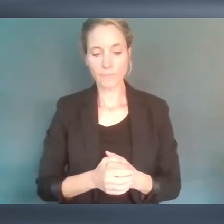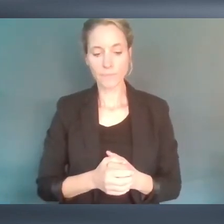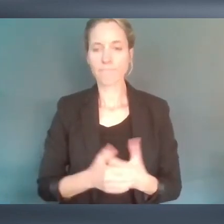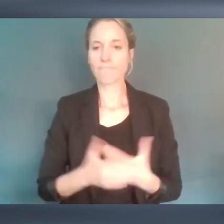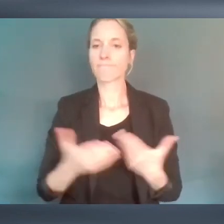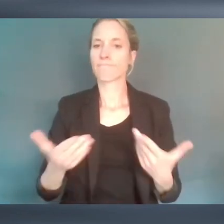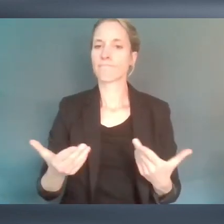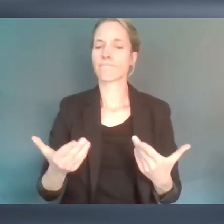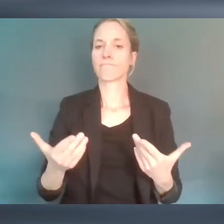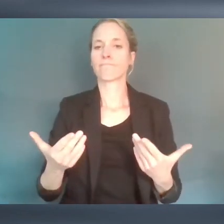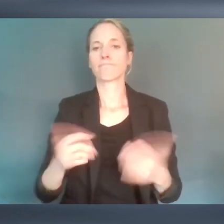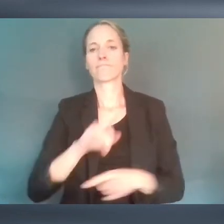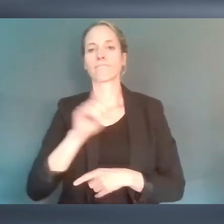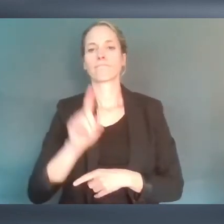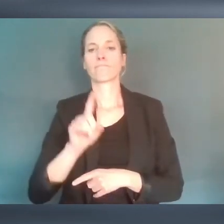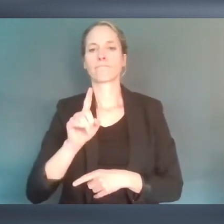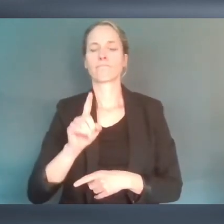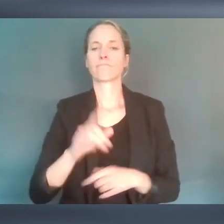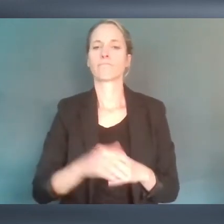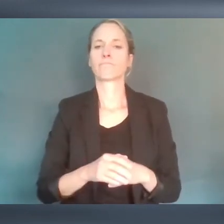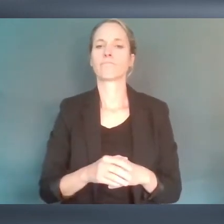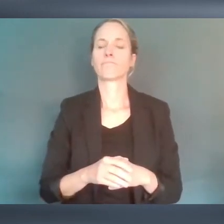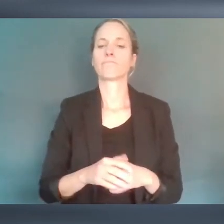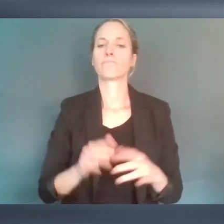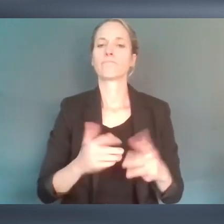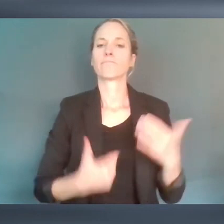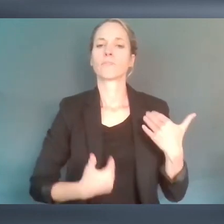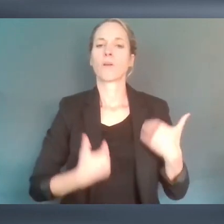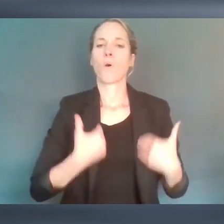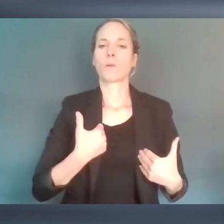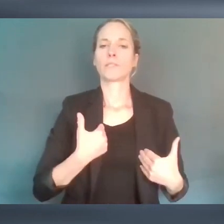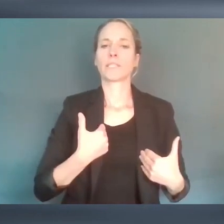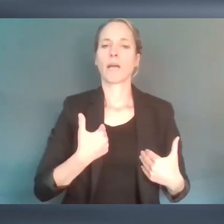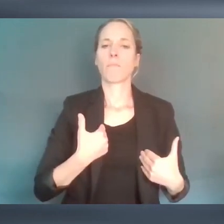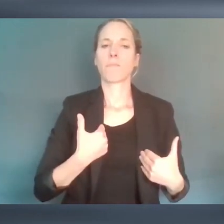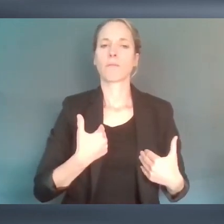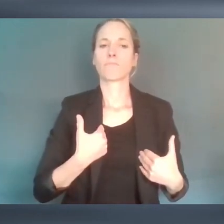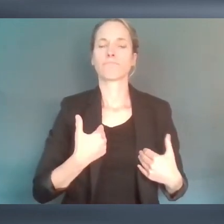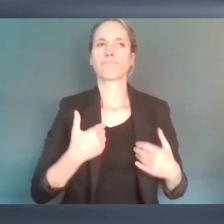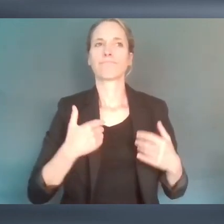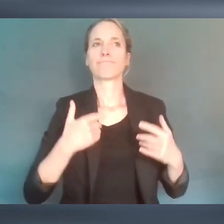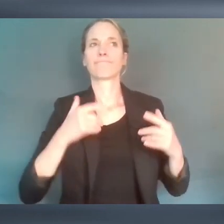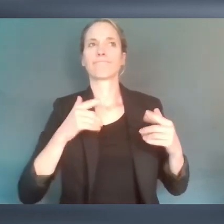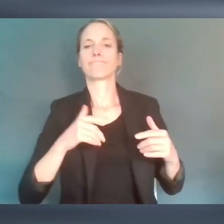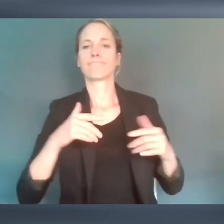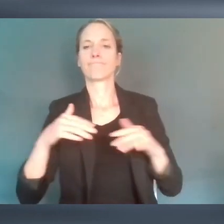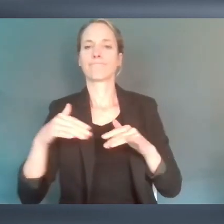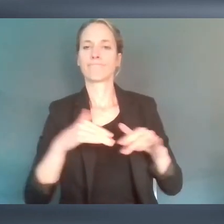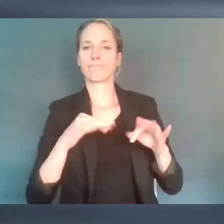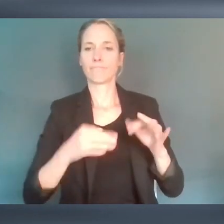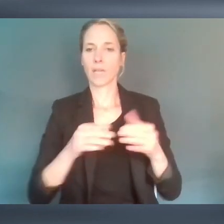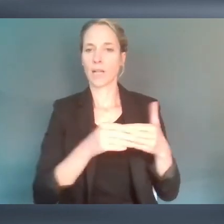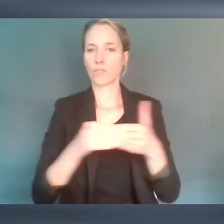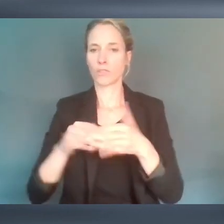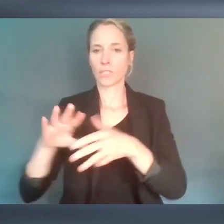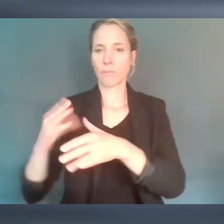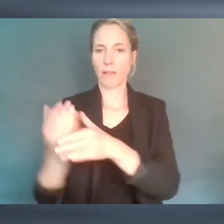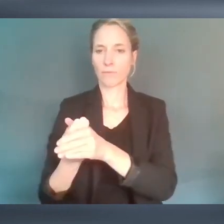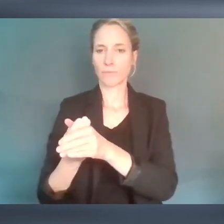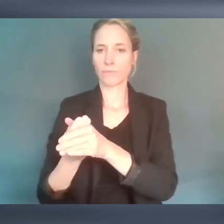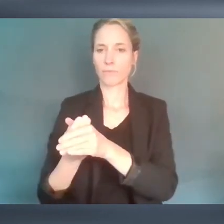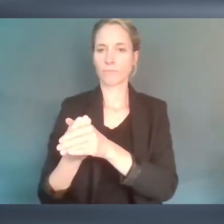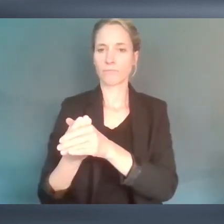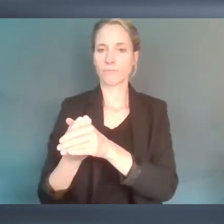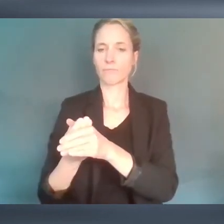handicap est concerné par le leadership inclusif? Et inversement, est-ce que les personnes en situation de handicap peuvent amener quelque